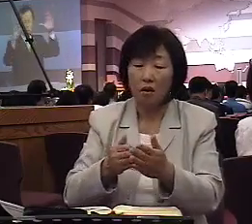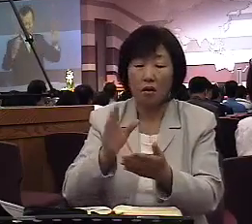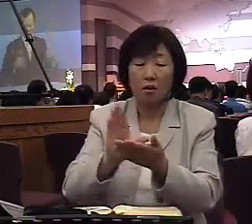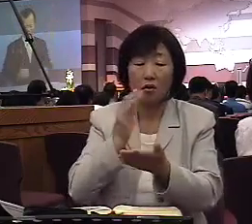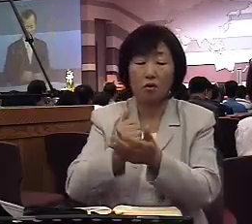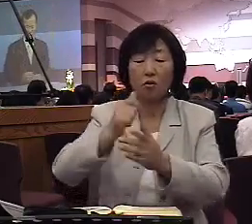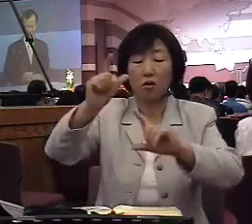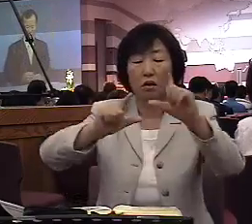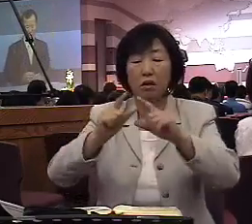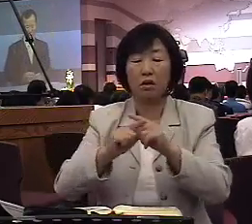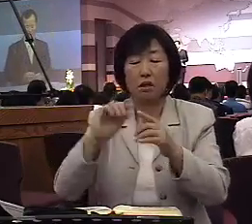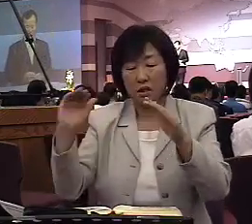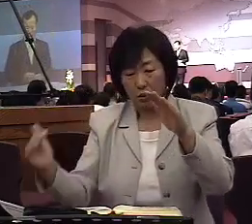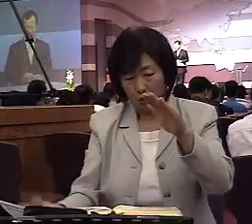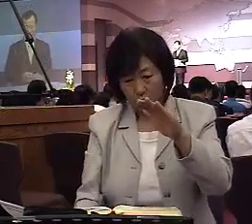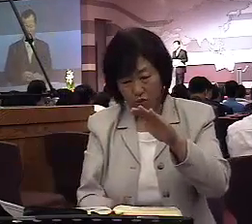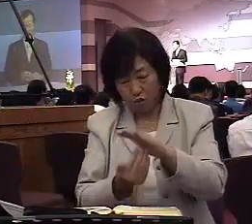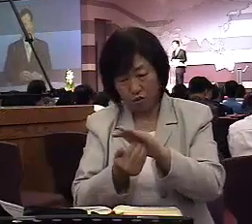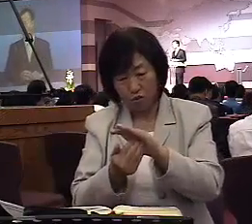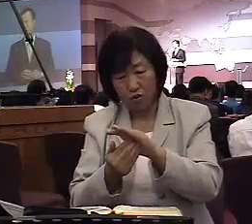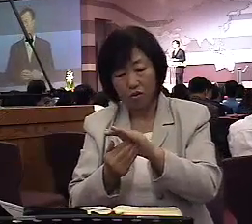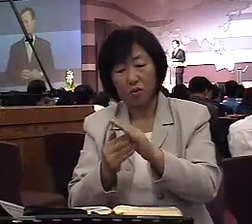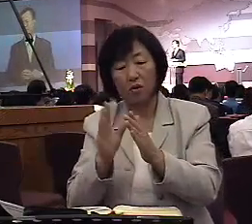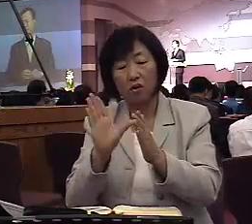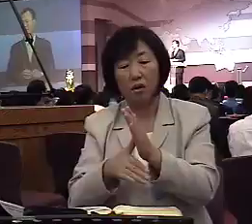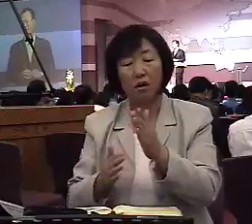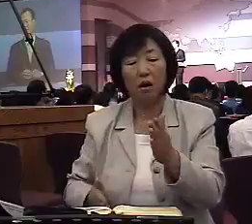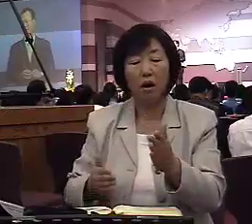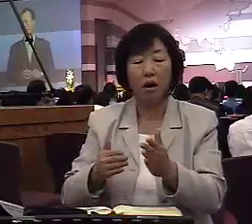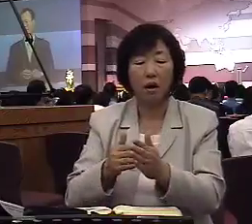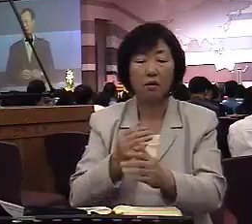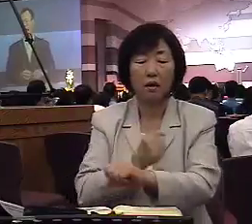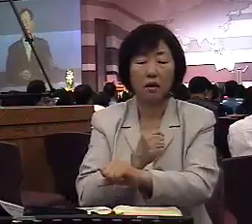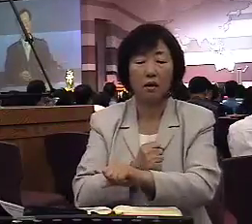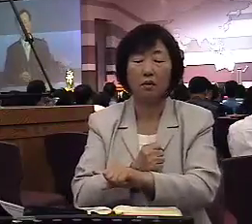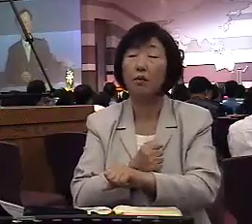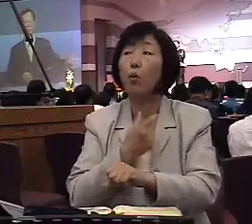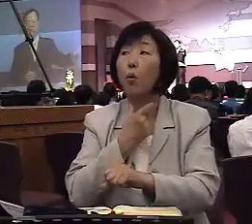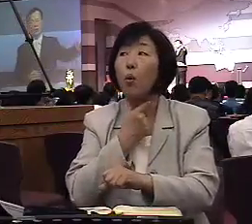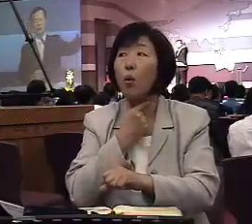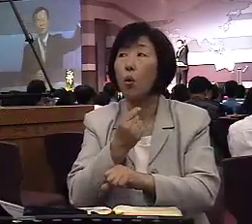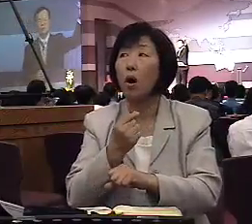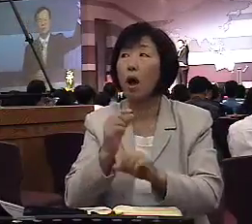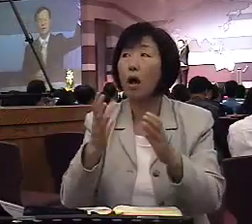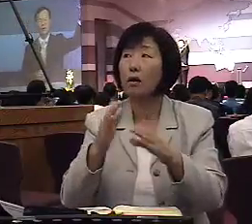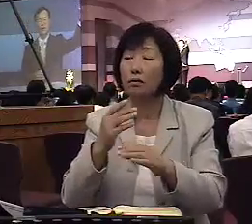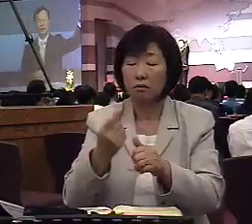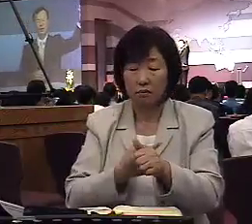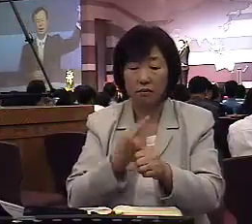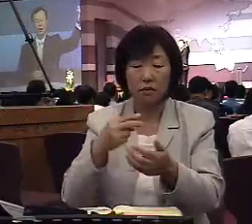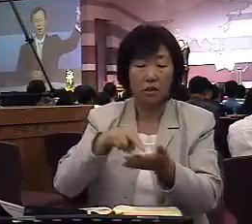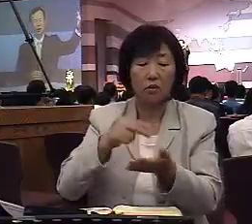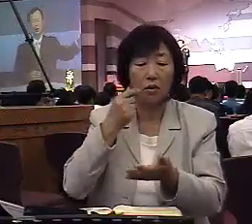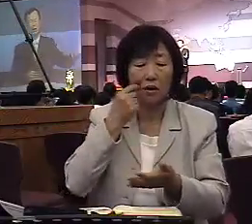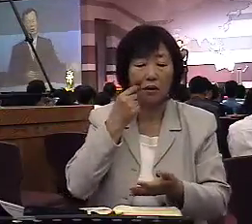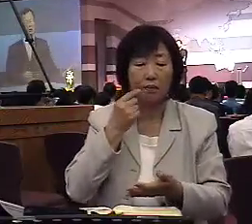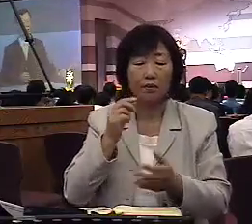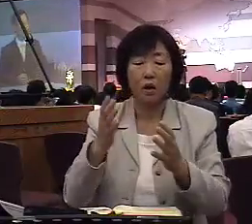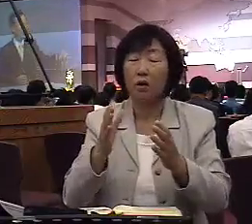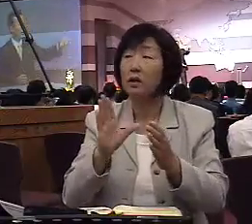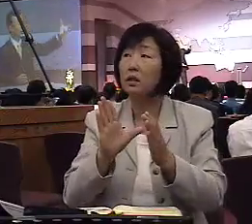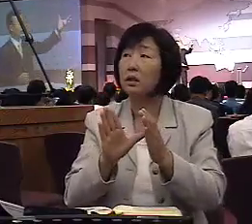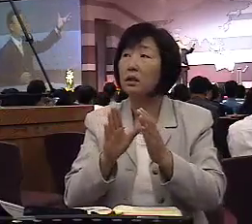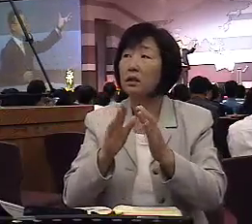내가 노력하겠노라고 말을 하고 있는 것입니다. 아이들이 스스로 설 수 없습니다. 어린